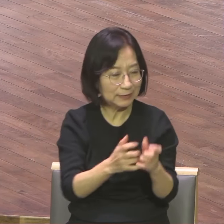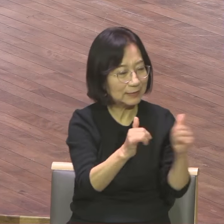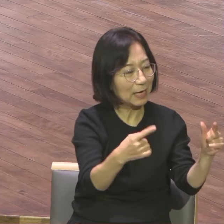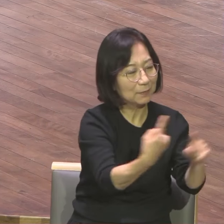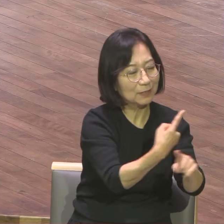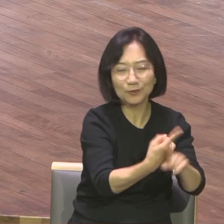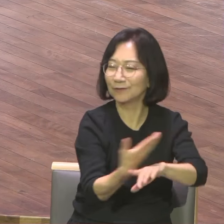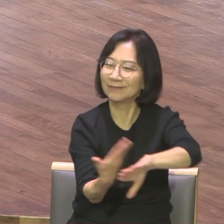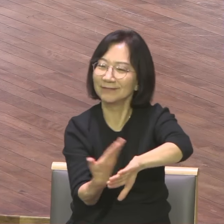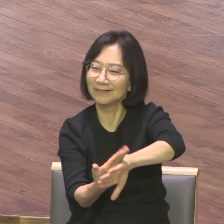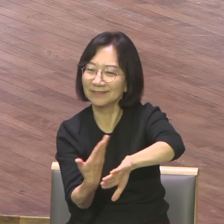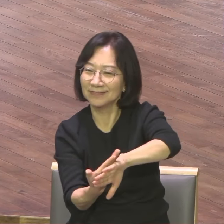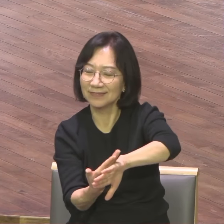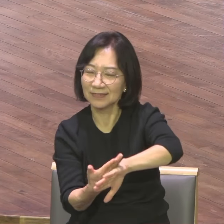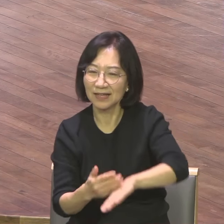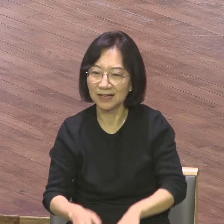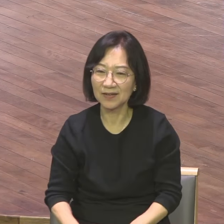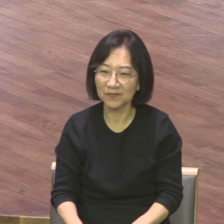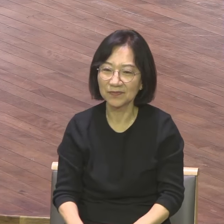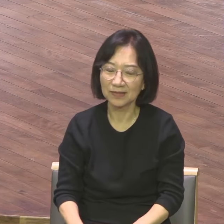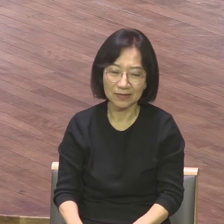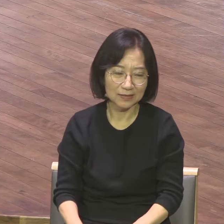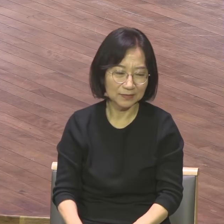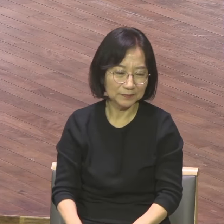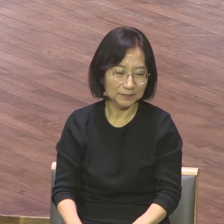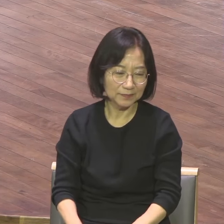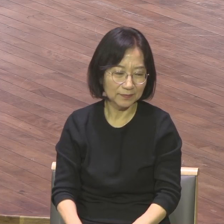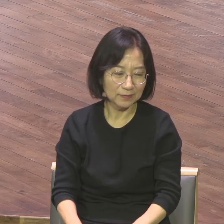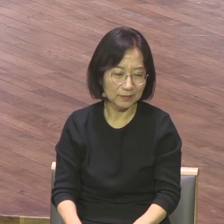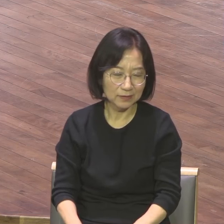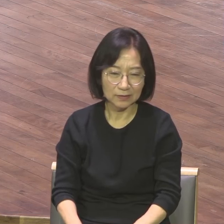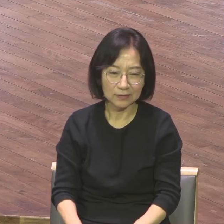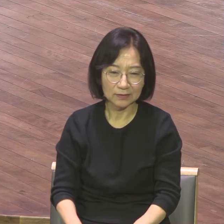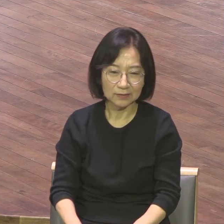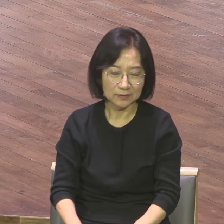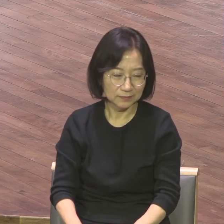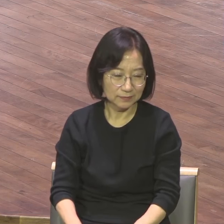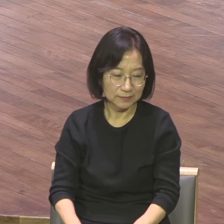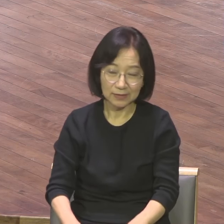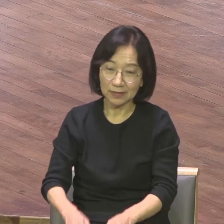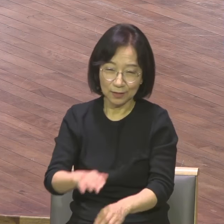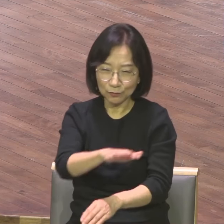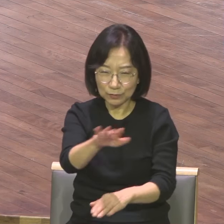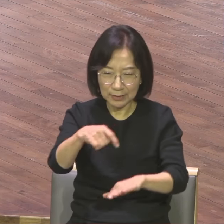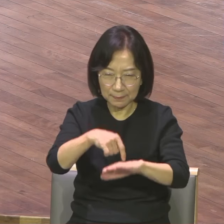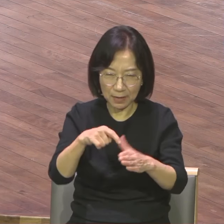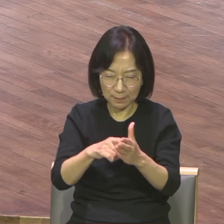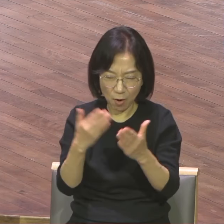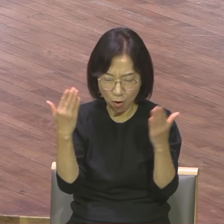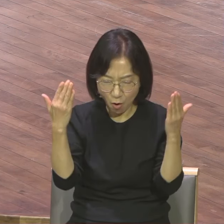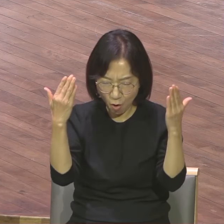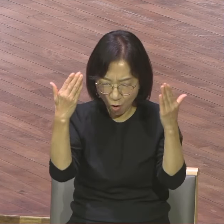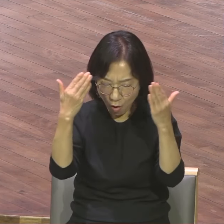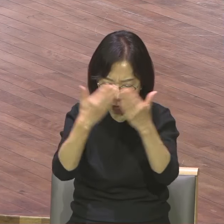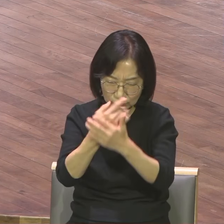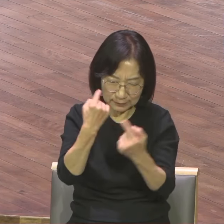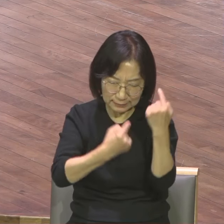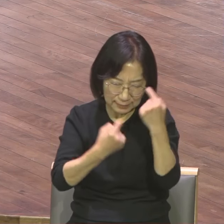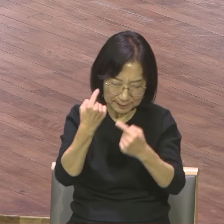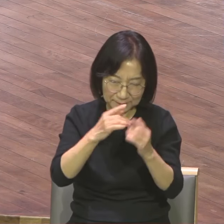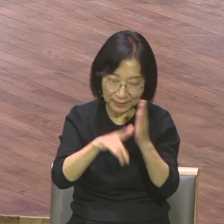우리 심령의 깊은 곳에서 하나님은 치유해 주십니다. 여러분의 어두운 부분을 어때요? 환하게 비춰주신다. 그